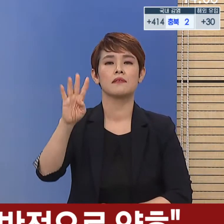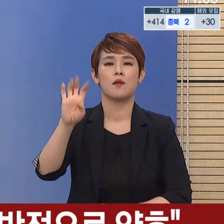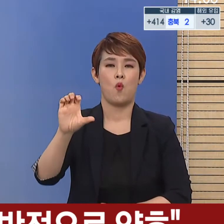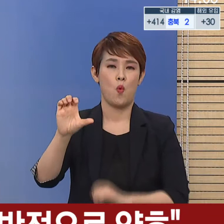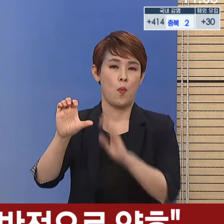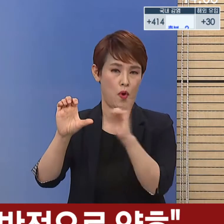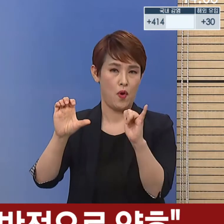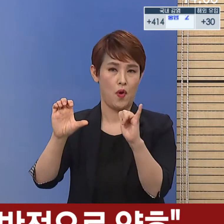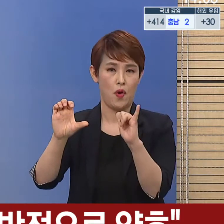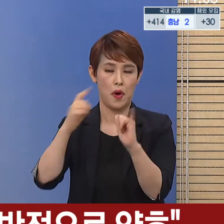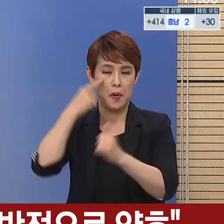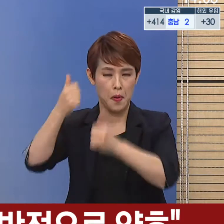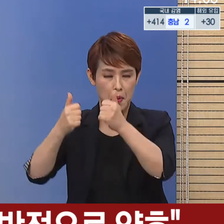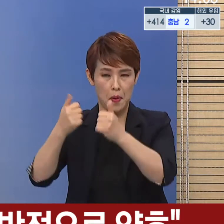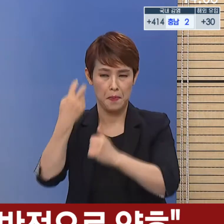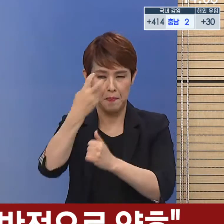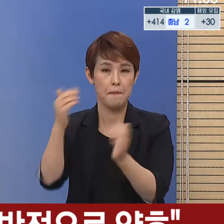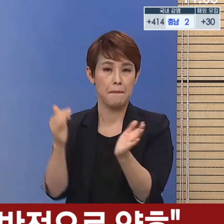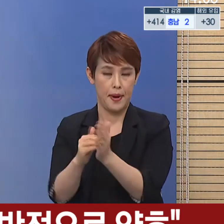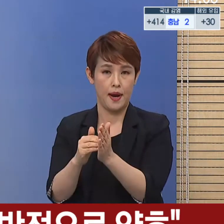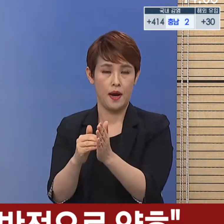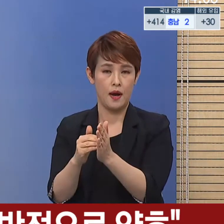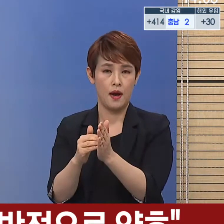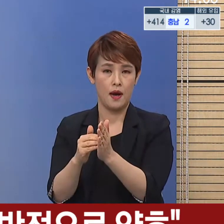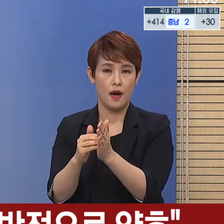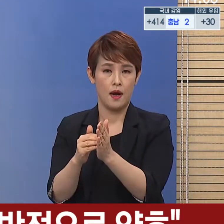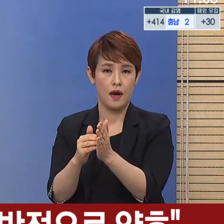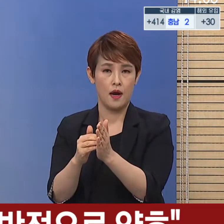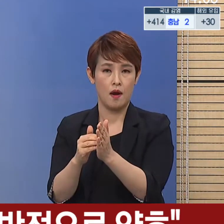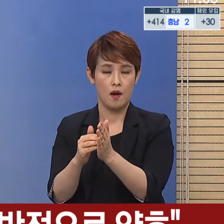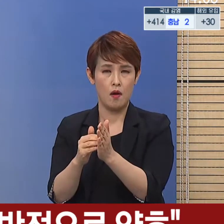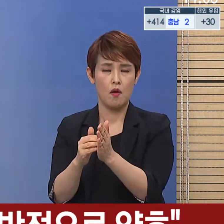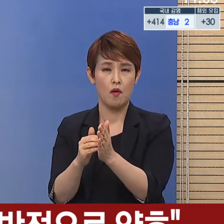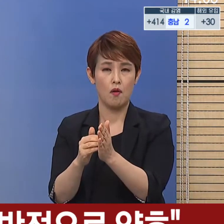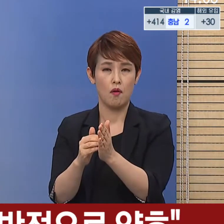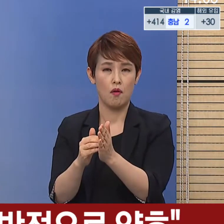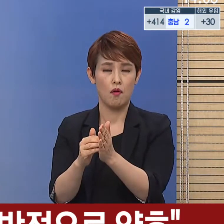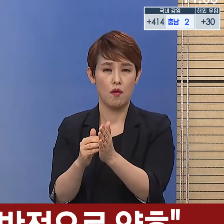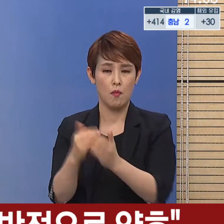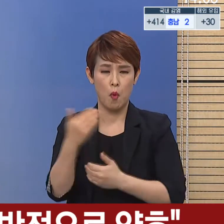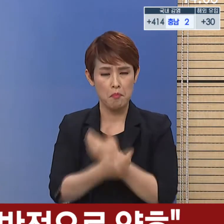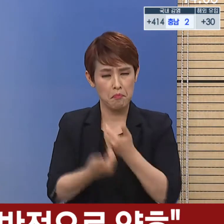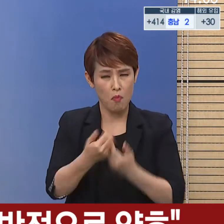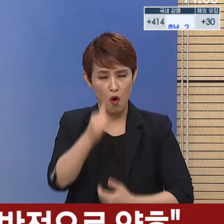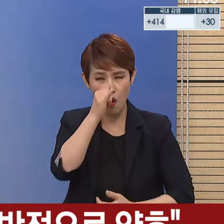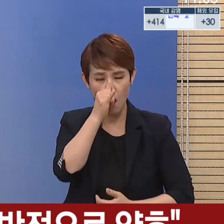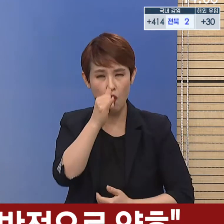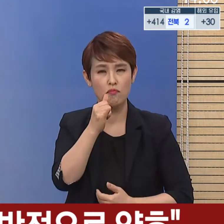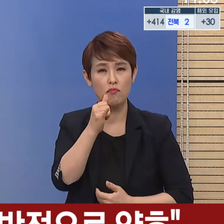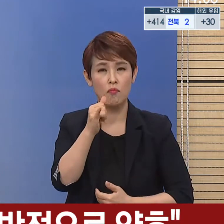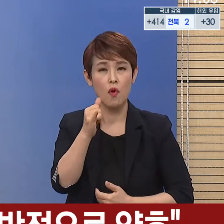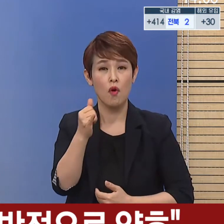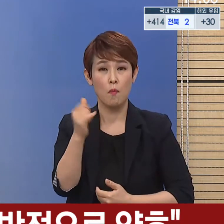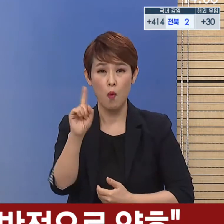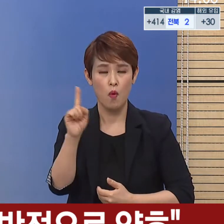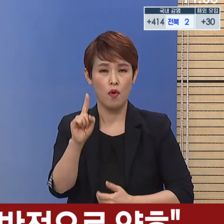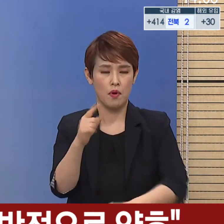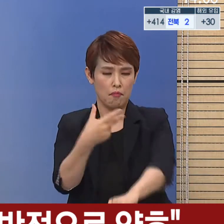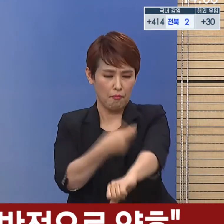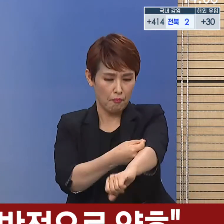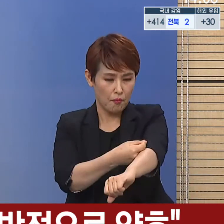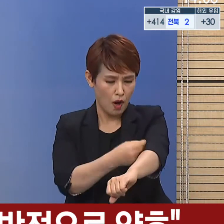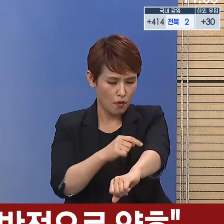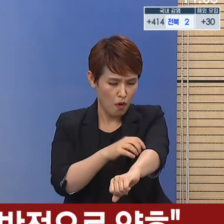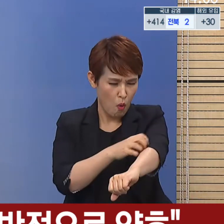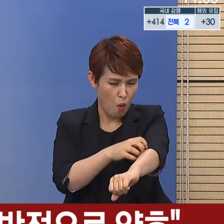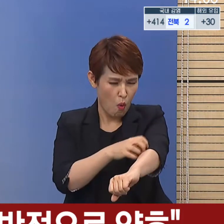23,745명을 대상으로 이루어졌으며 일반적으로 매우 흔하게 나타난 이상 사례는 주사 부위의 통증, 열감